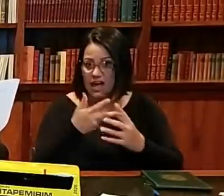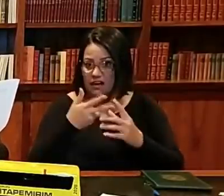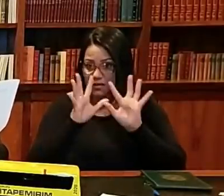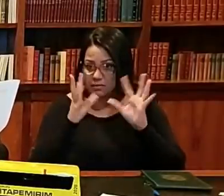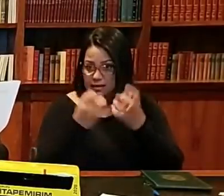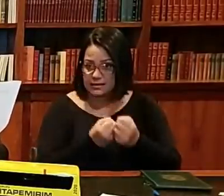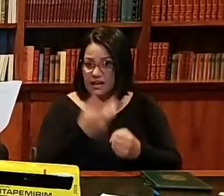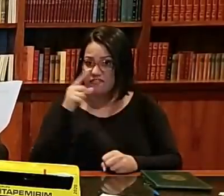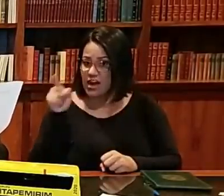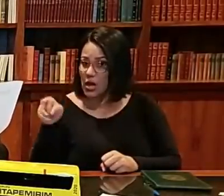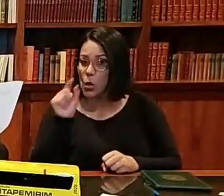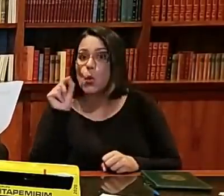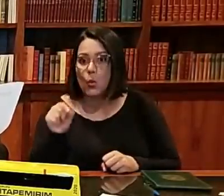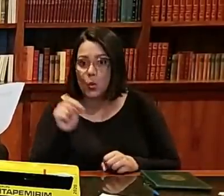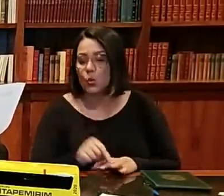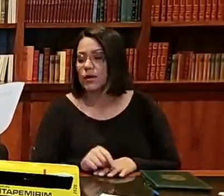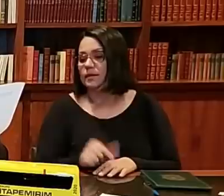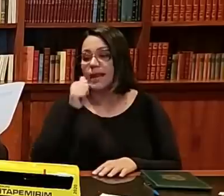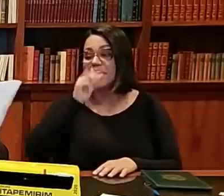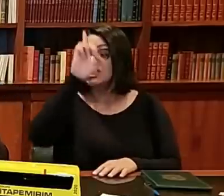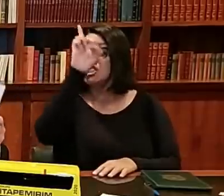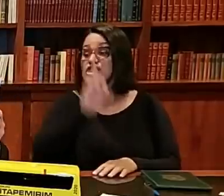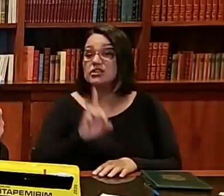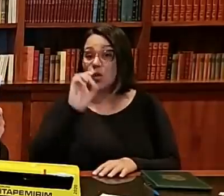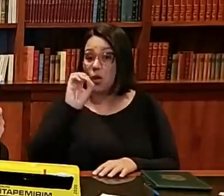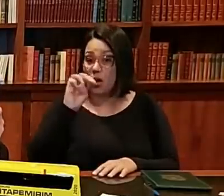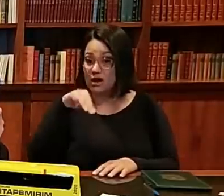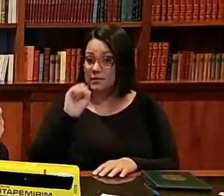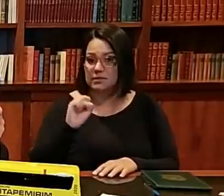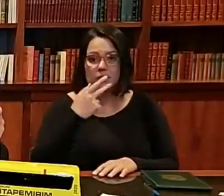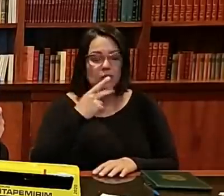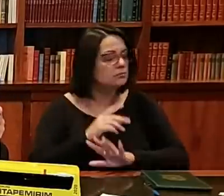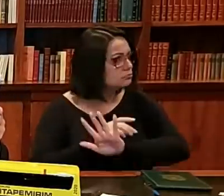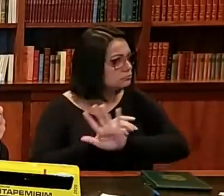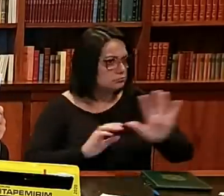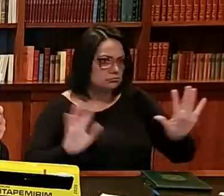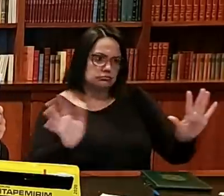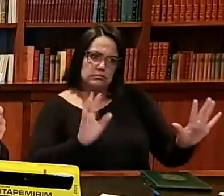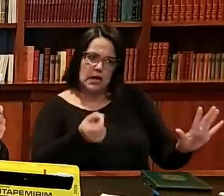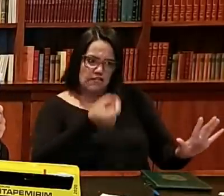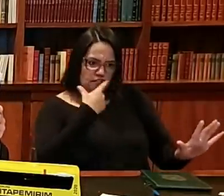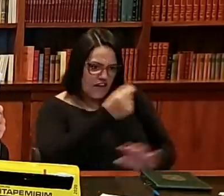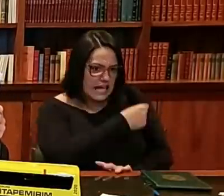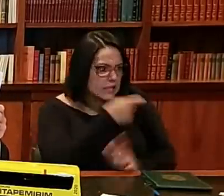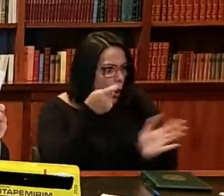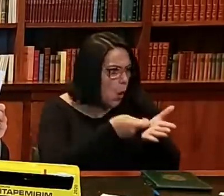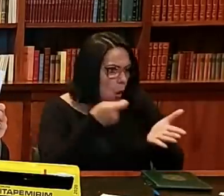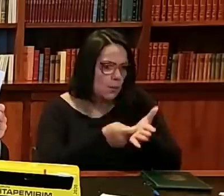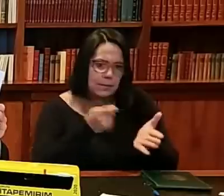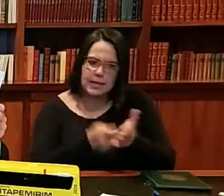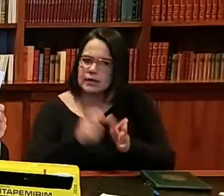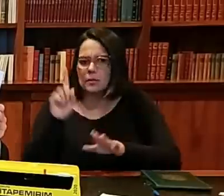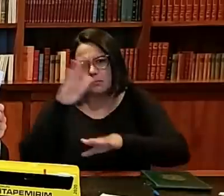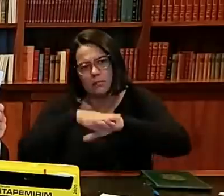tá? Acabou de dizer, a diretora da OMS acabou de dizer que não será obrigatória a vacina no que depender